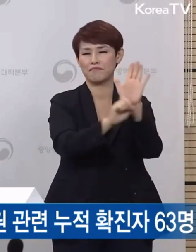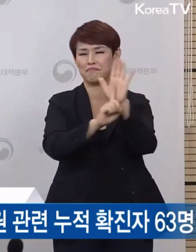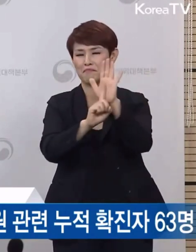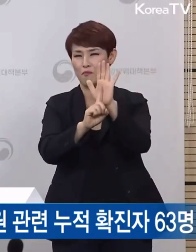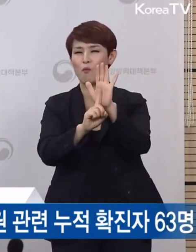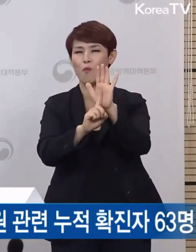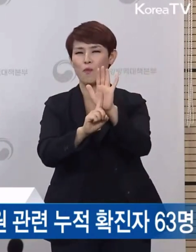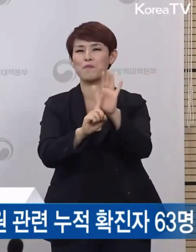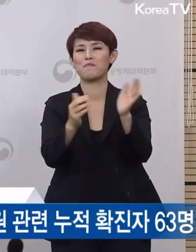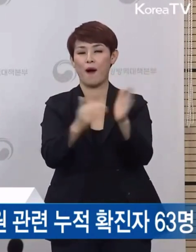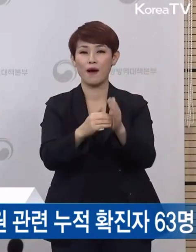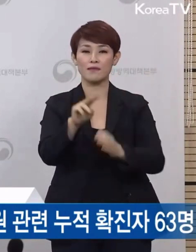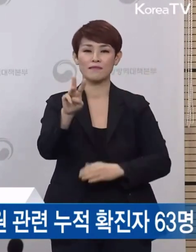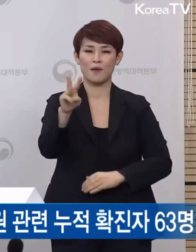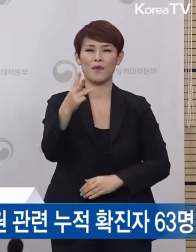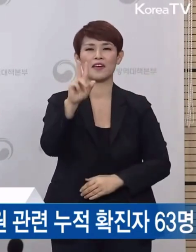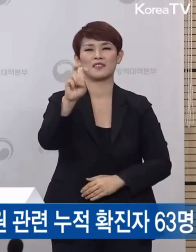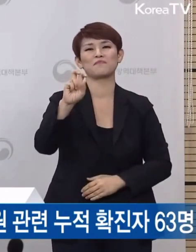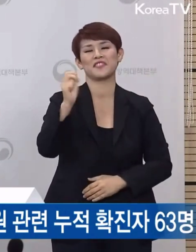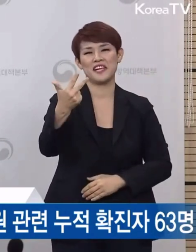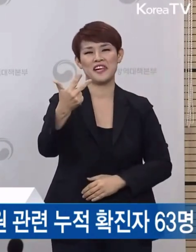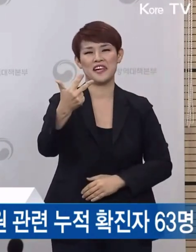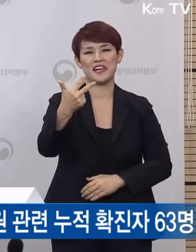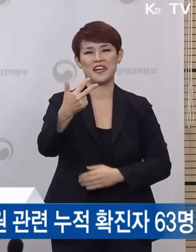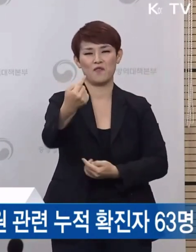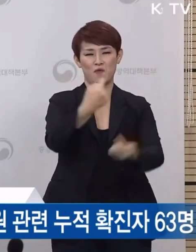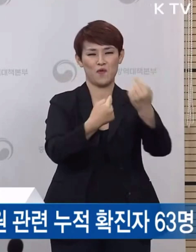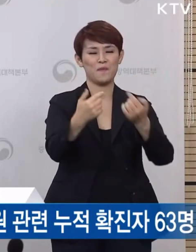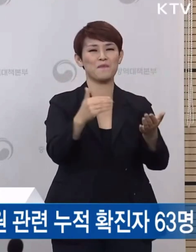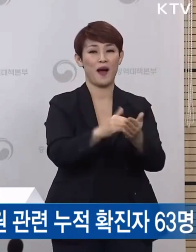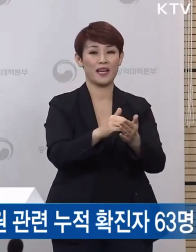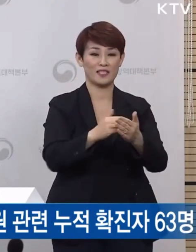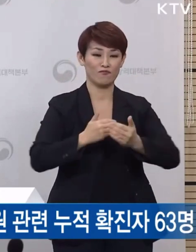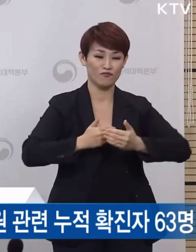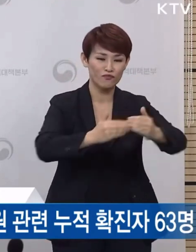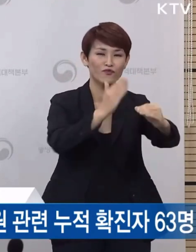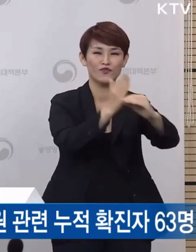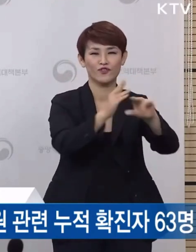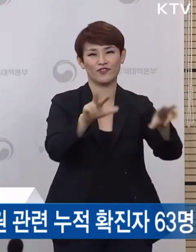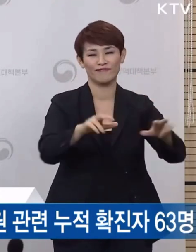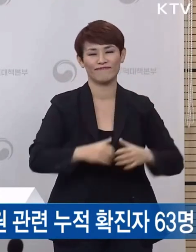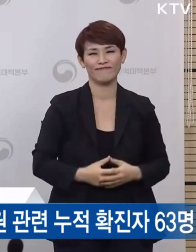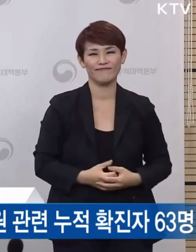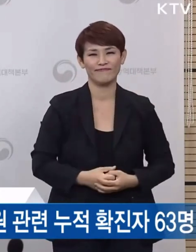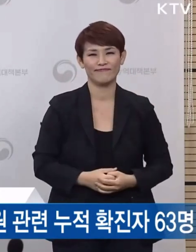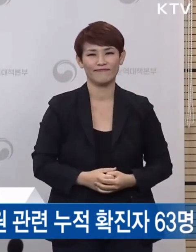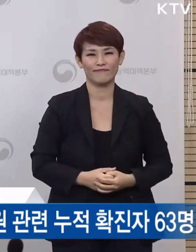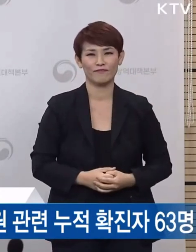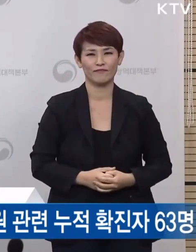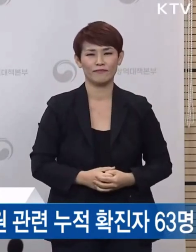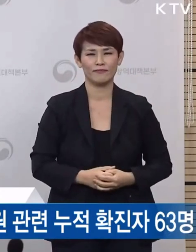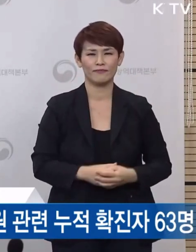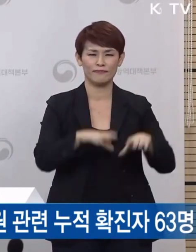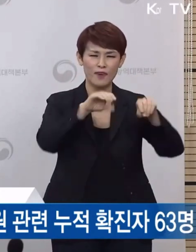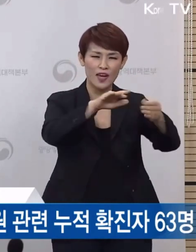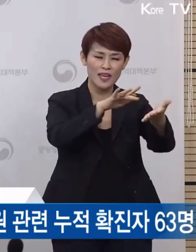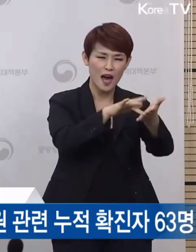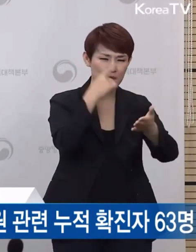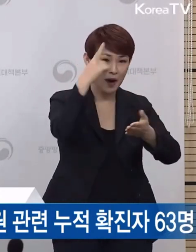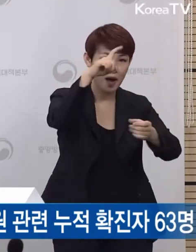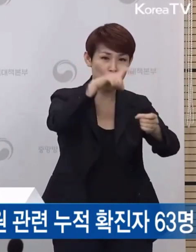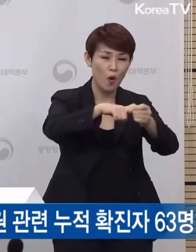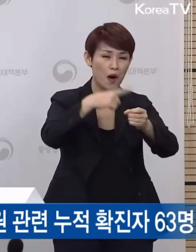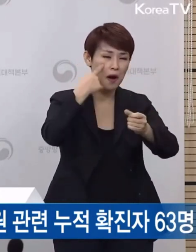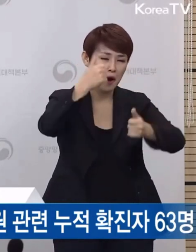초과하여 327명이 등록되어 현재 진행되고 있습니다. 치료제 개발을 위한 임상시험에